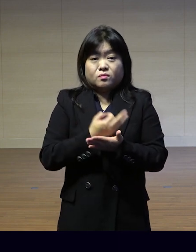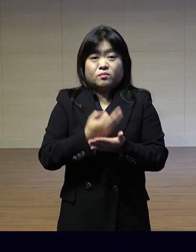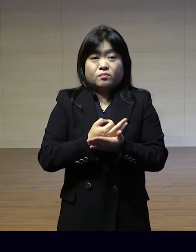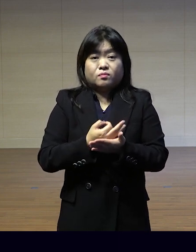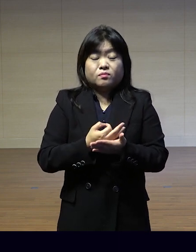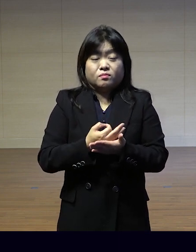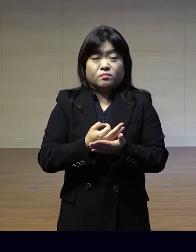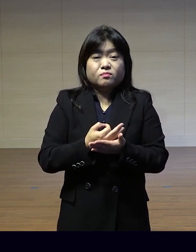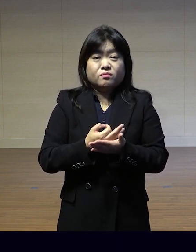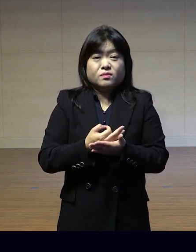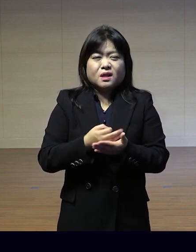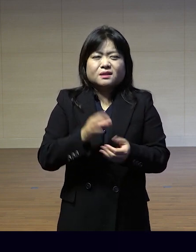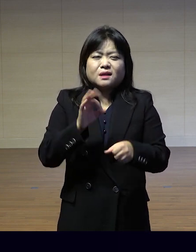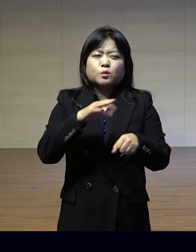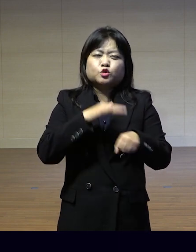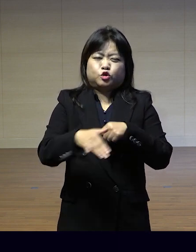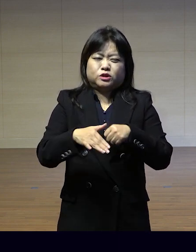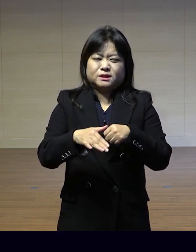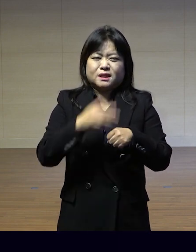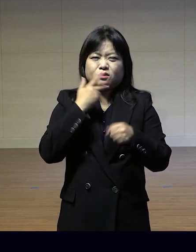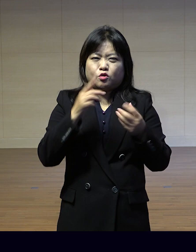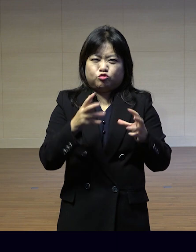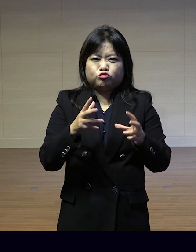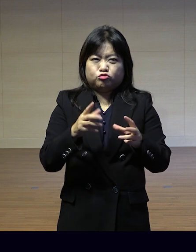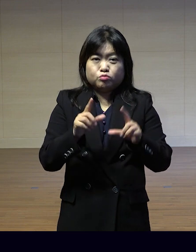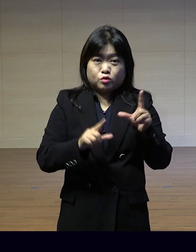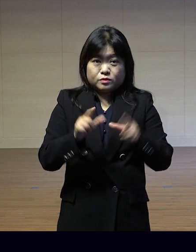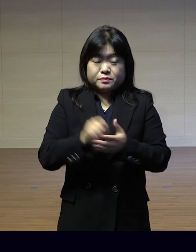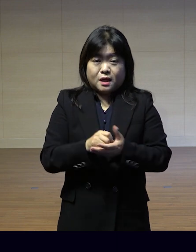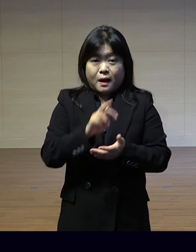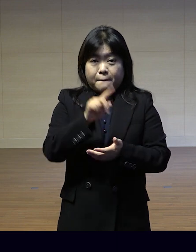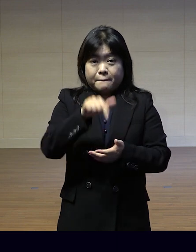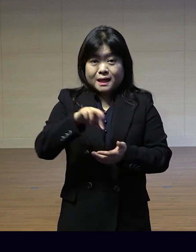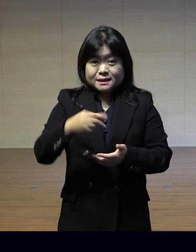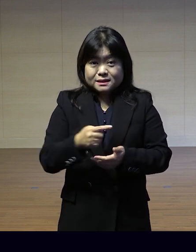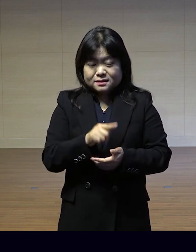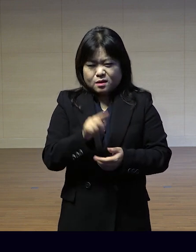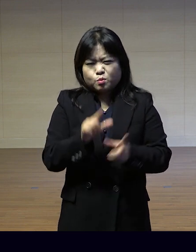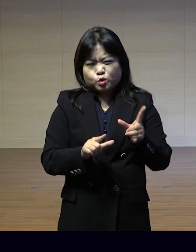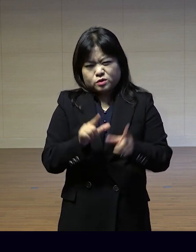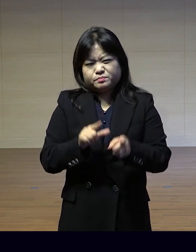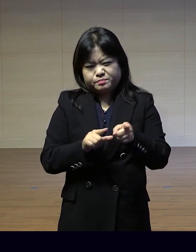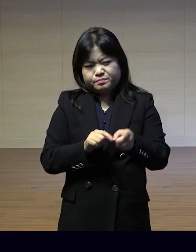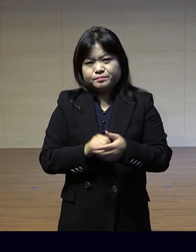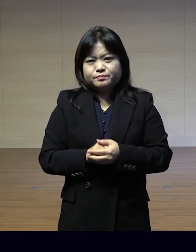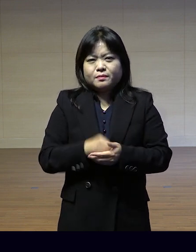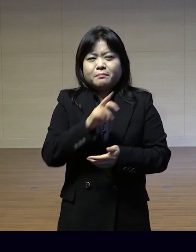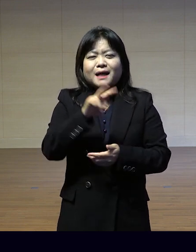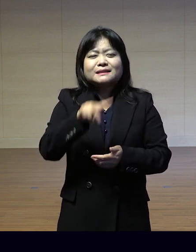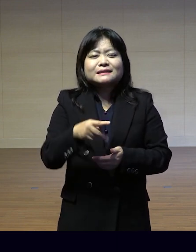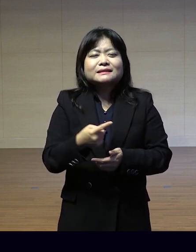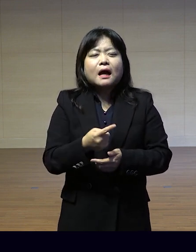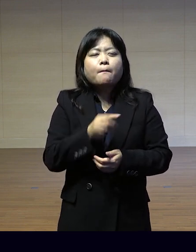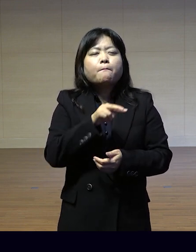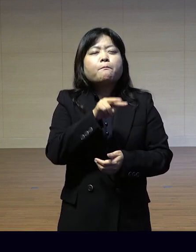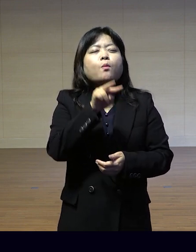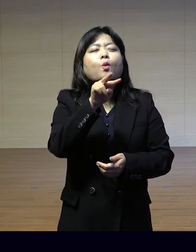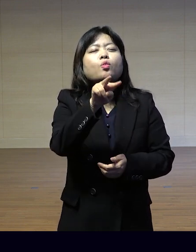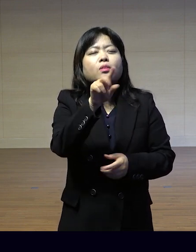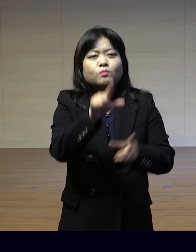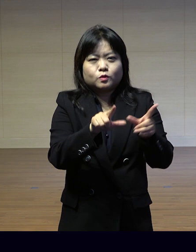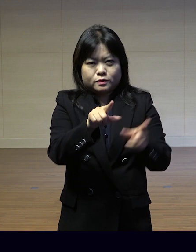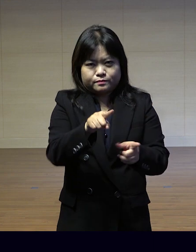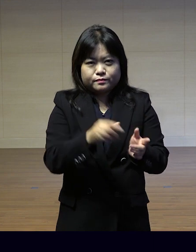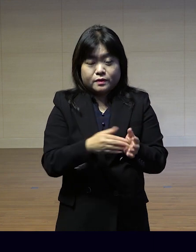착취를 있는 그런 자본주의 시스템이었습니다. 마르크스가 본 영국은 그런 모습이었죠. 그러니까